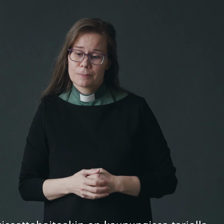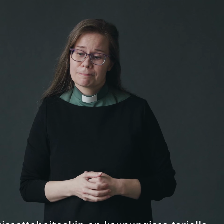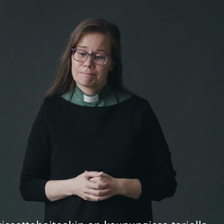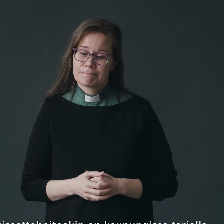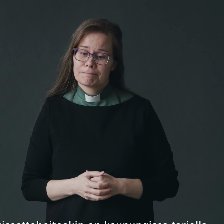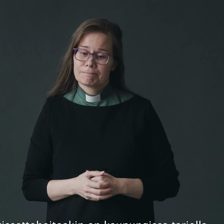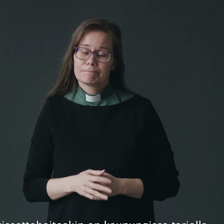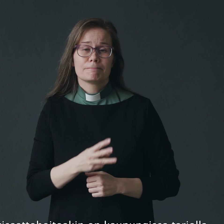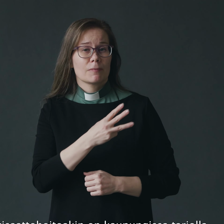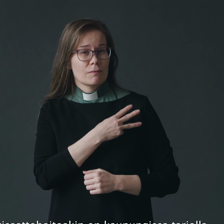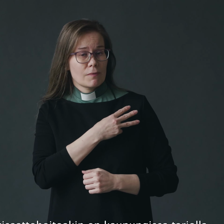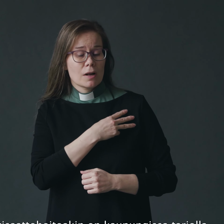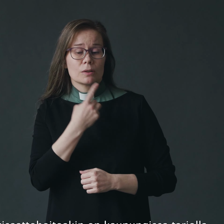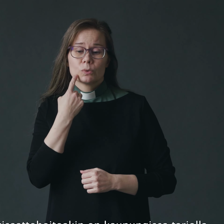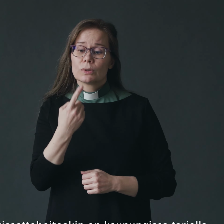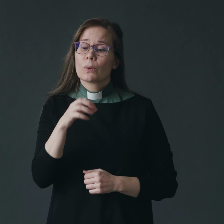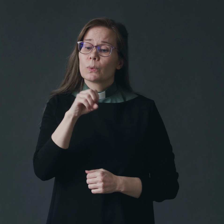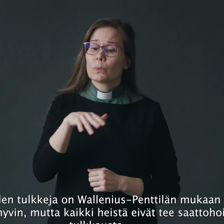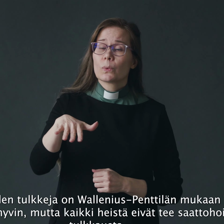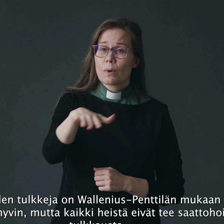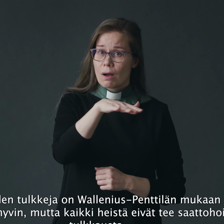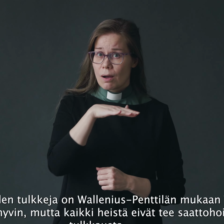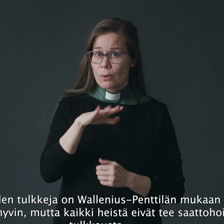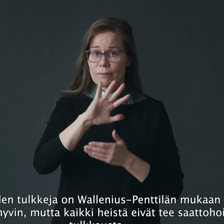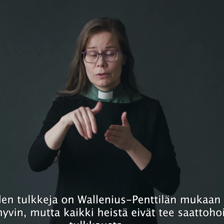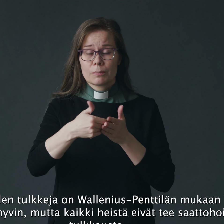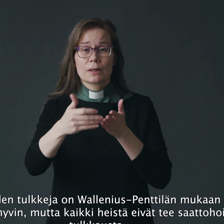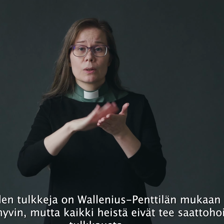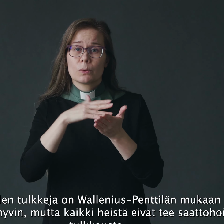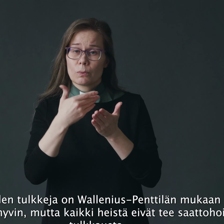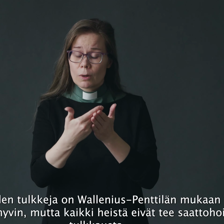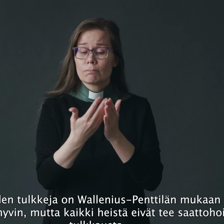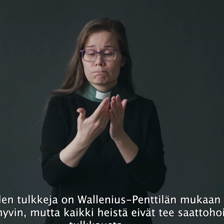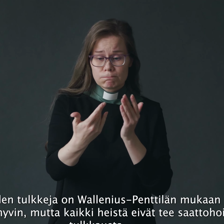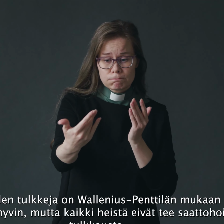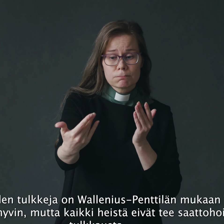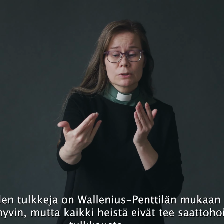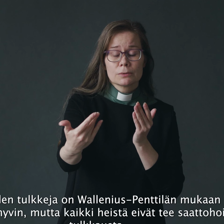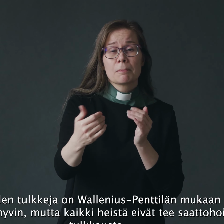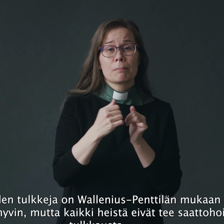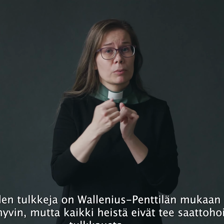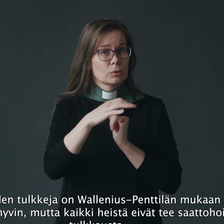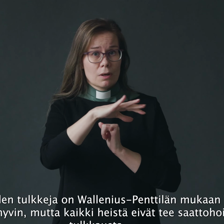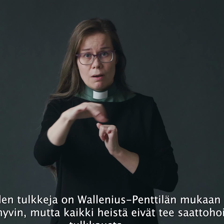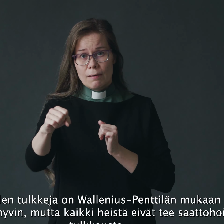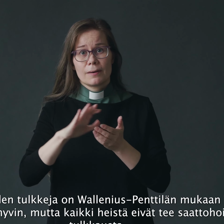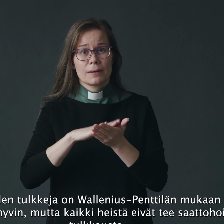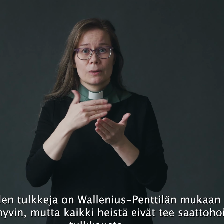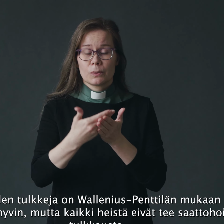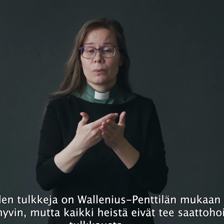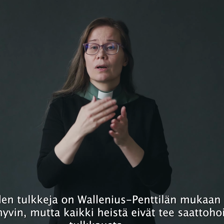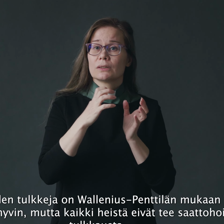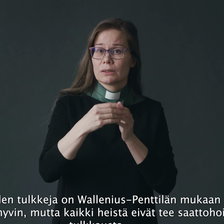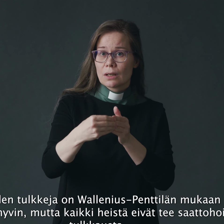kaupungissa tarjolla. Viittomakielen tulkkeja on Wallenius-Penttilän mukaan Turun seudulla hyvin, mutta kaikki